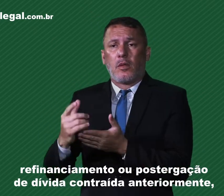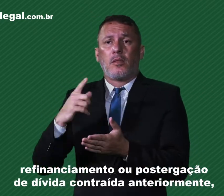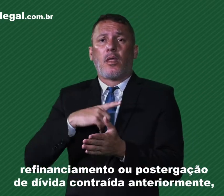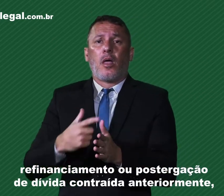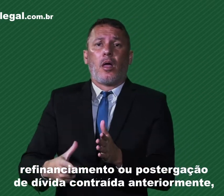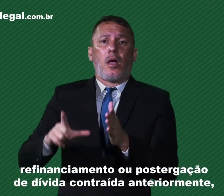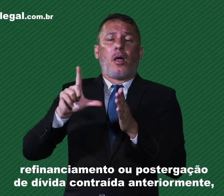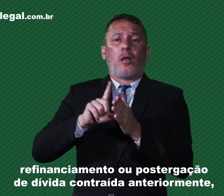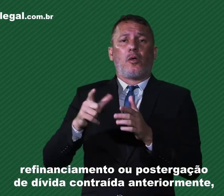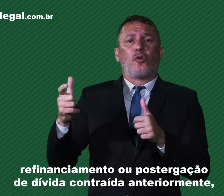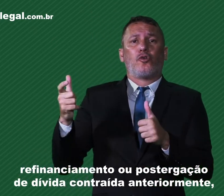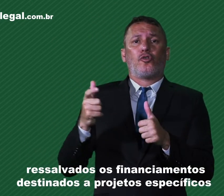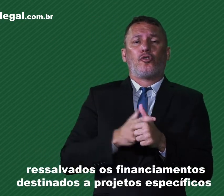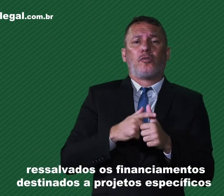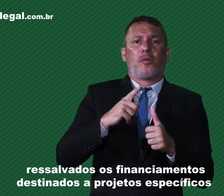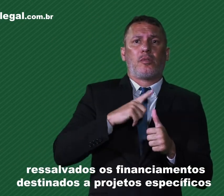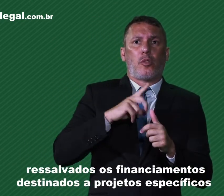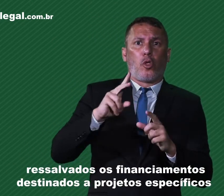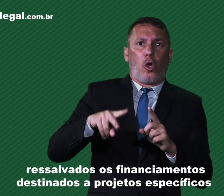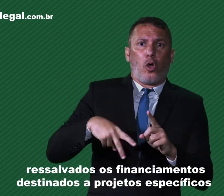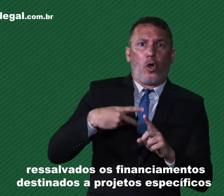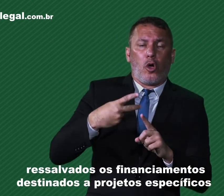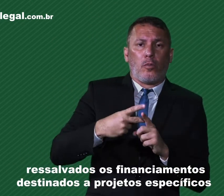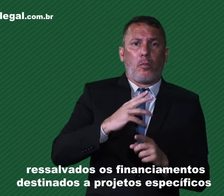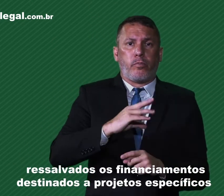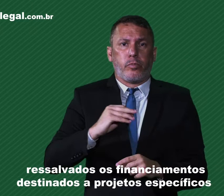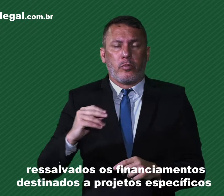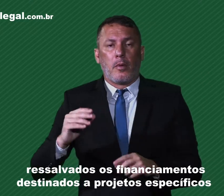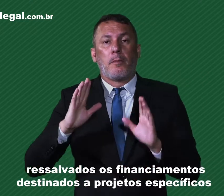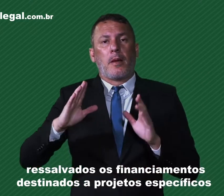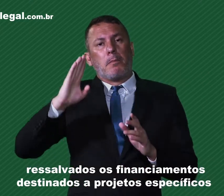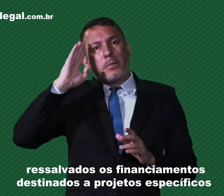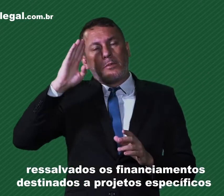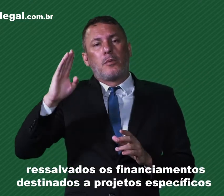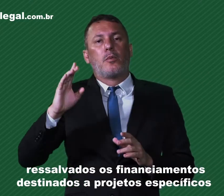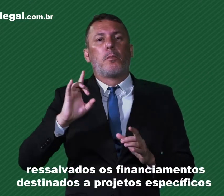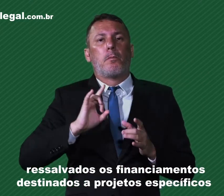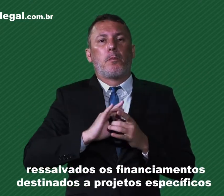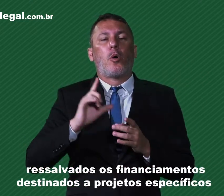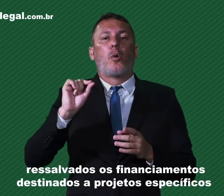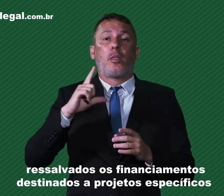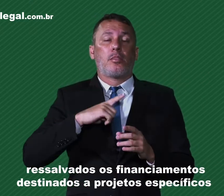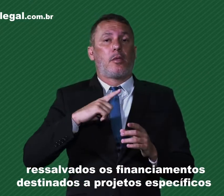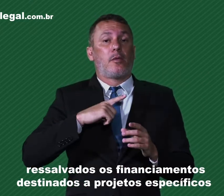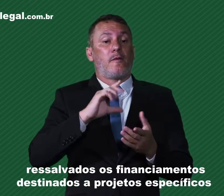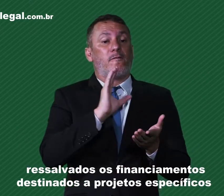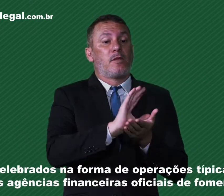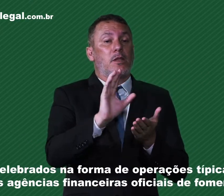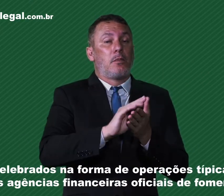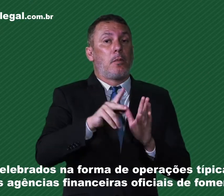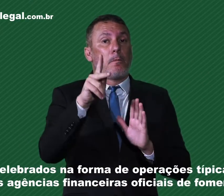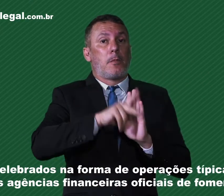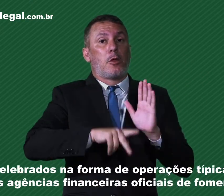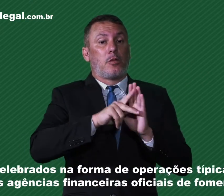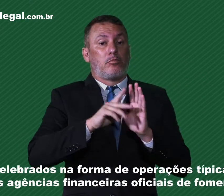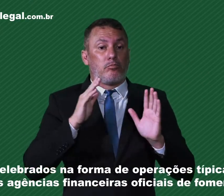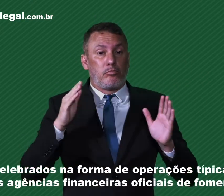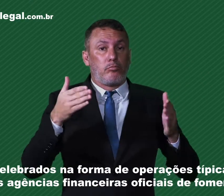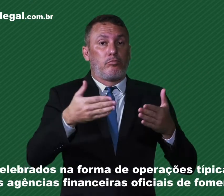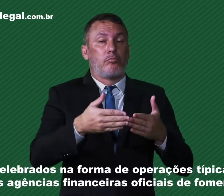anteriormente ressalvados os financiamentos destinados a projetos específicos celebrados na forma